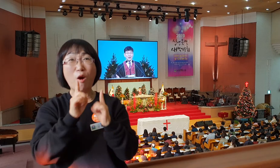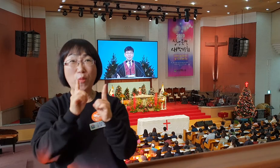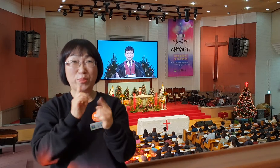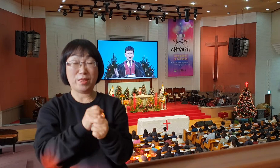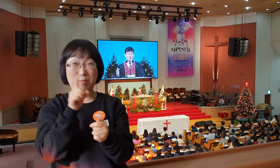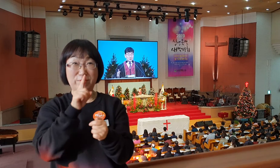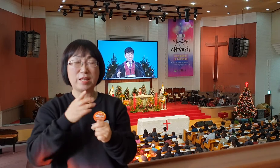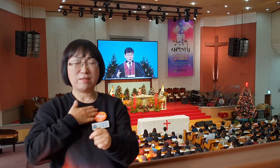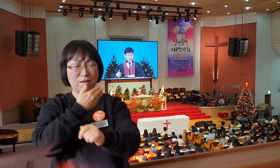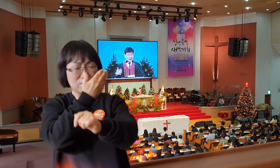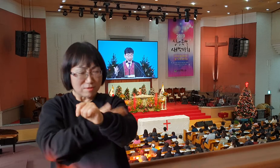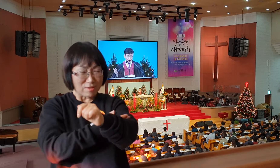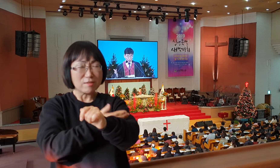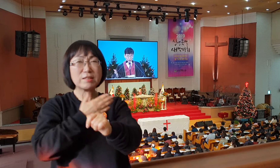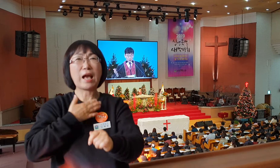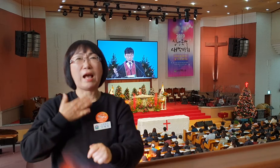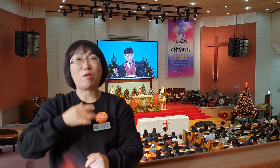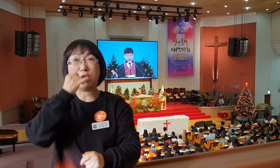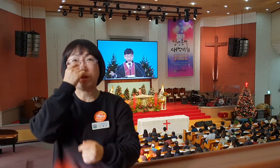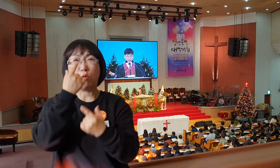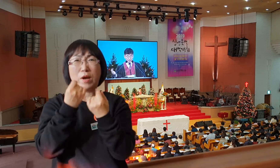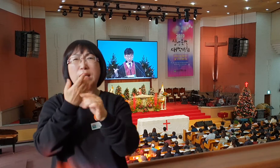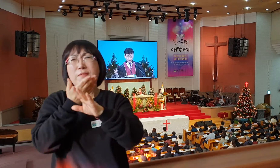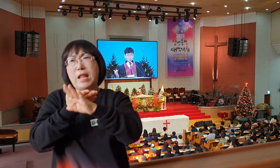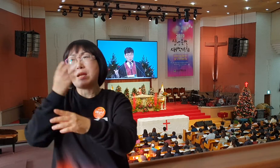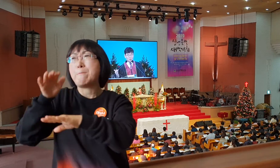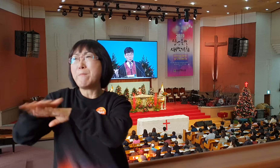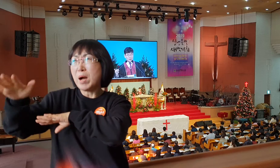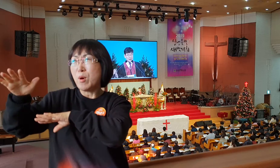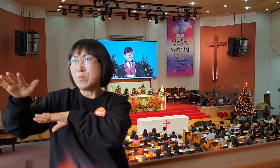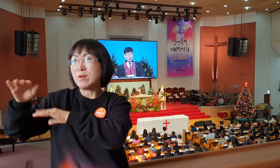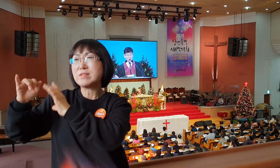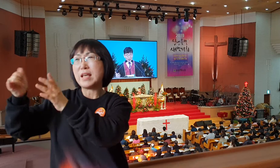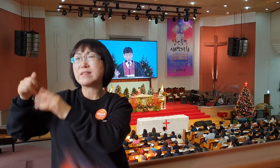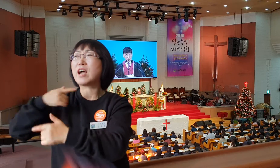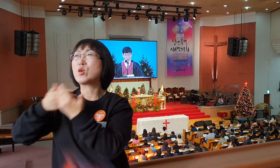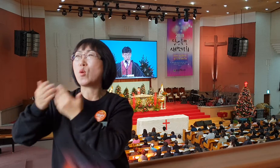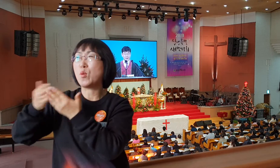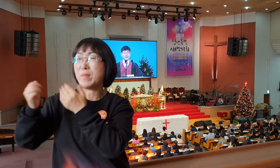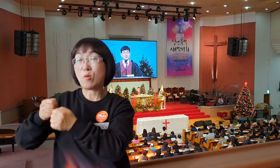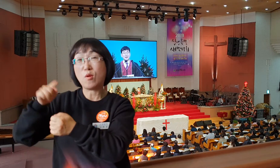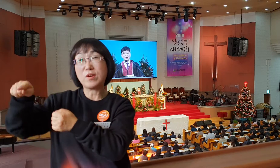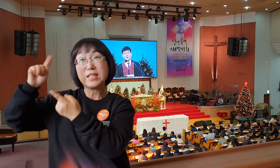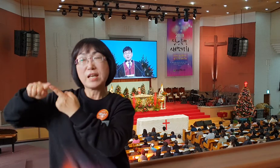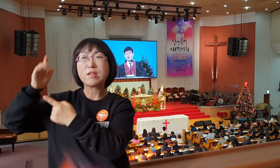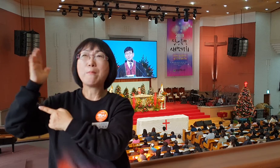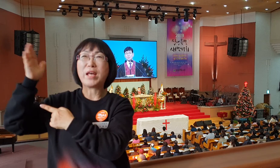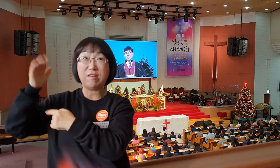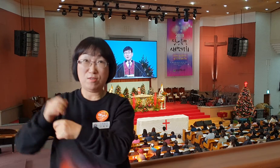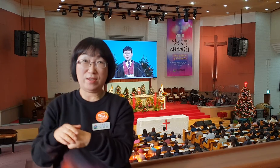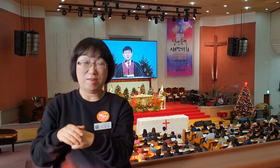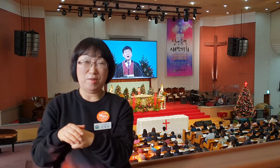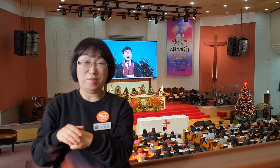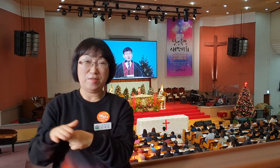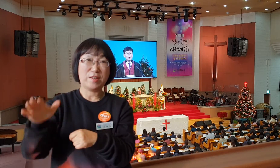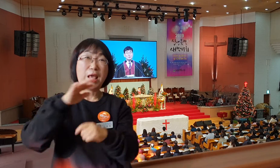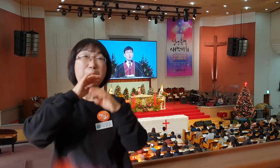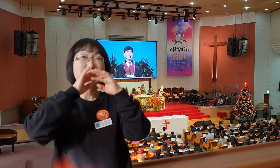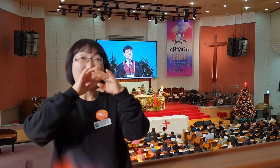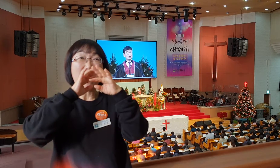뭡니까? 내 능력 내가 알고 있던 것과 다른 방식으로 세상을 경험하고 거기에 대해서 말한다는 거예요. 여러분들